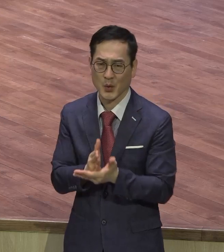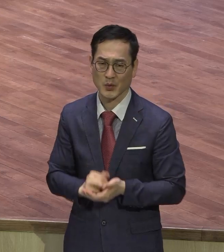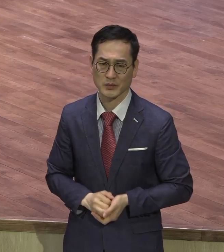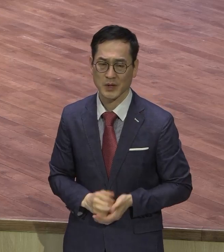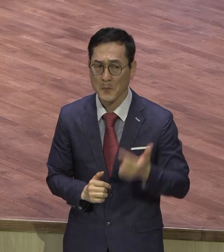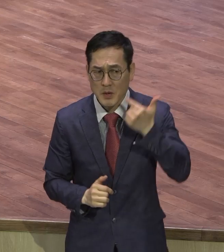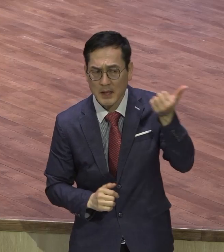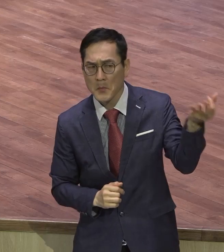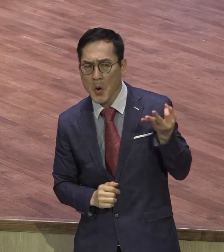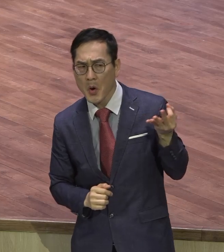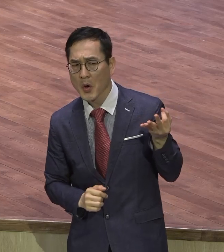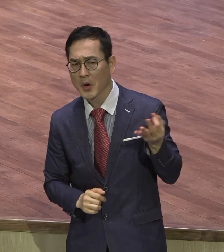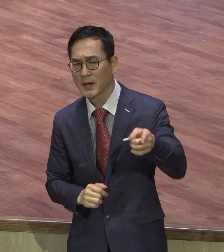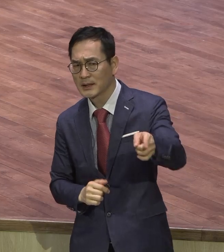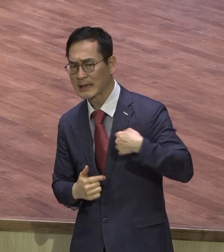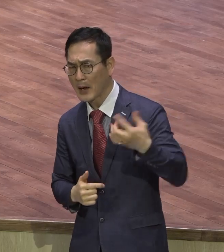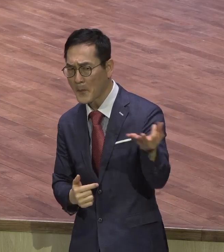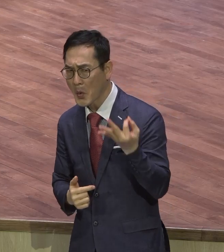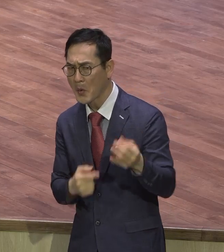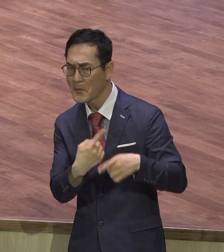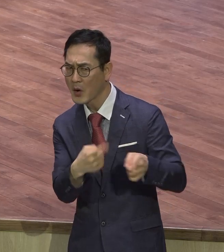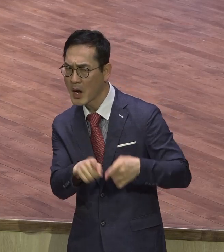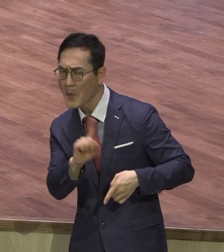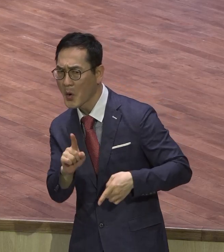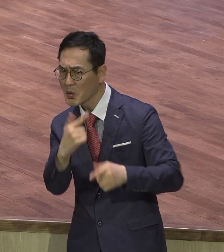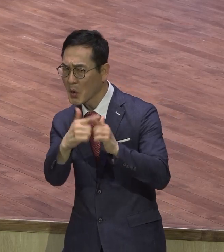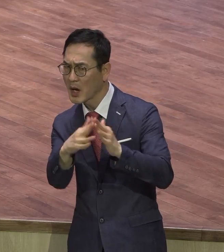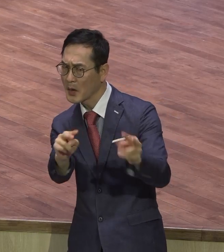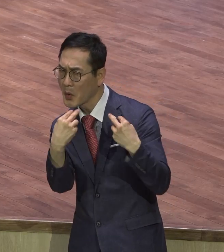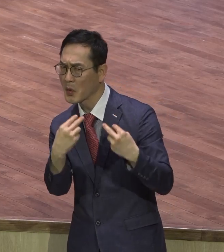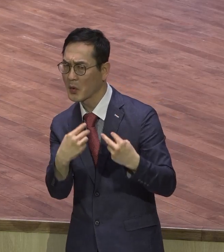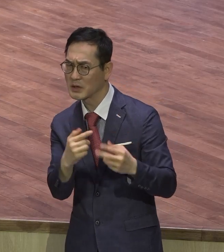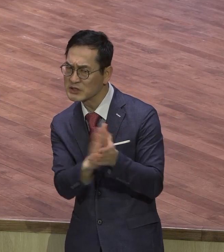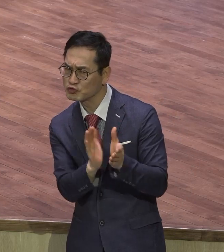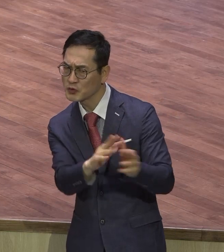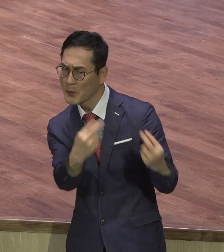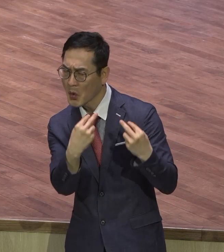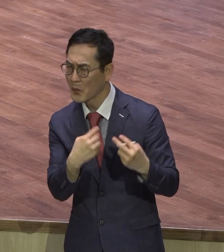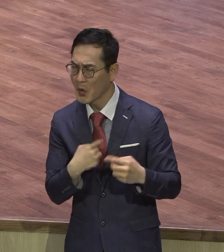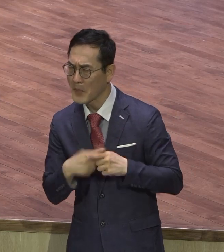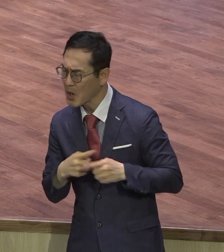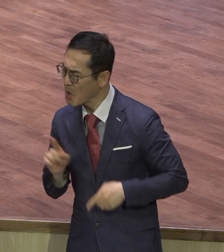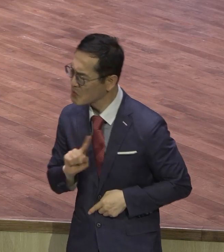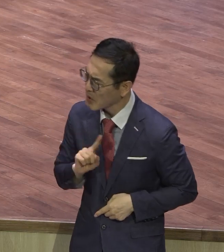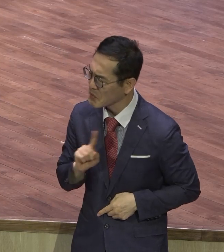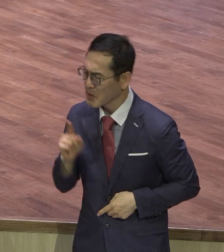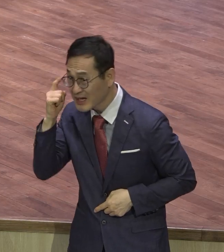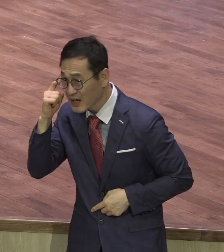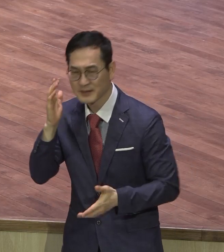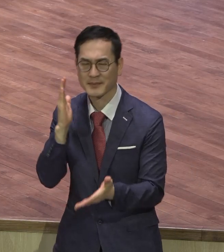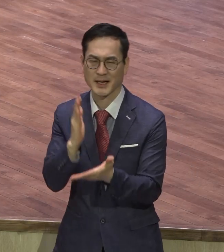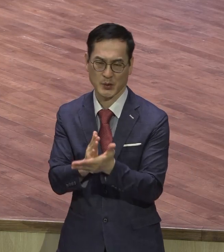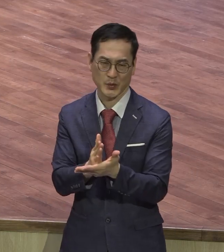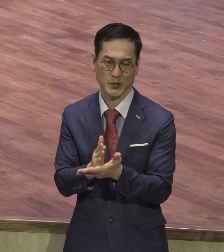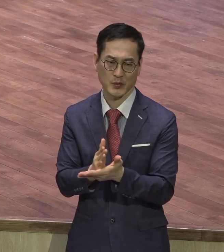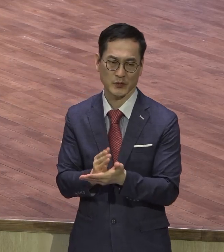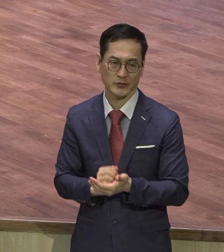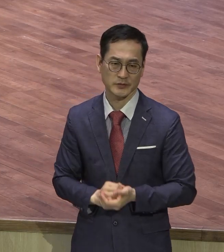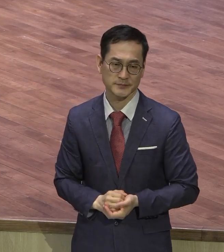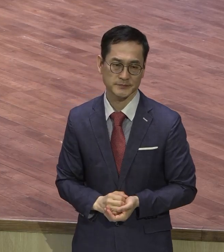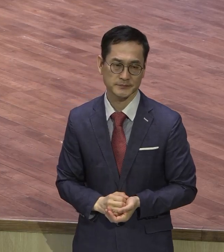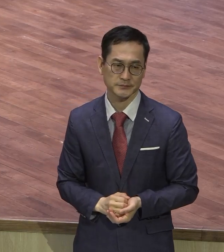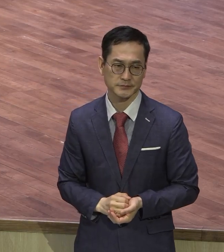목사님이 어떻게 볼까? 누가 나를 어떻게 생각할까? 교회가 어떻게 생각할까? 친구들이 어떻게? 그런 거, 그거를 먼저 생각하지 말란